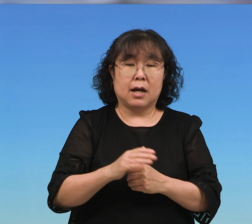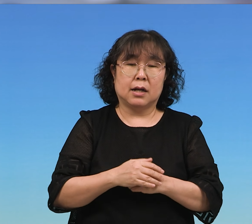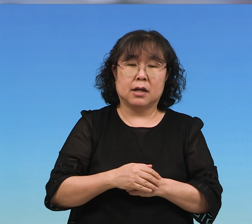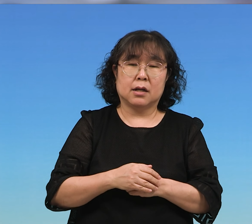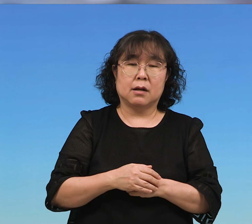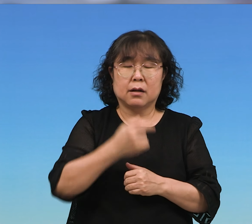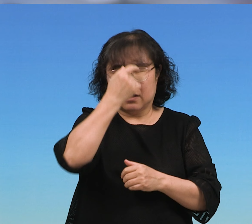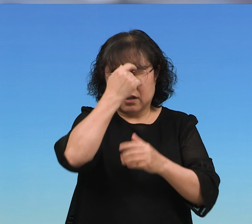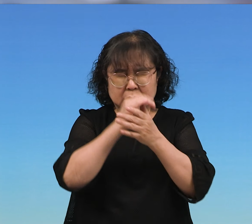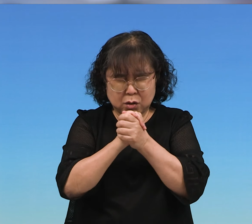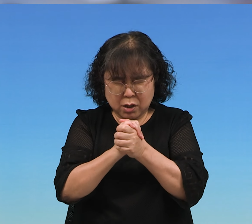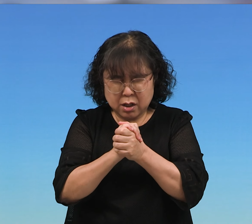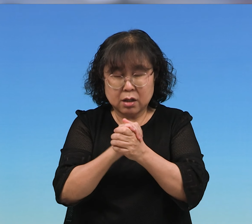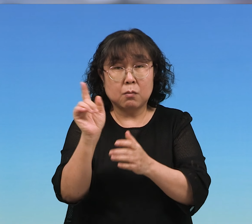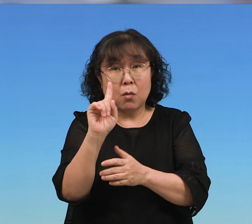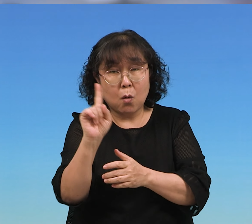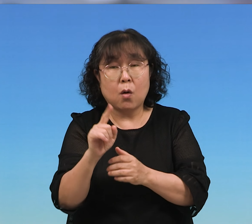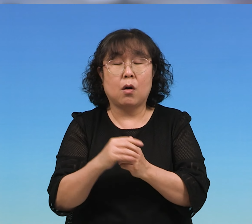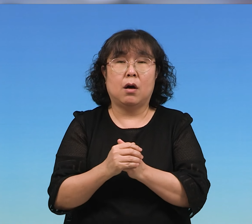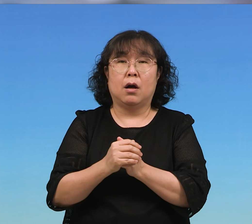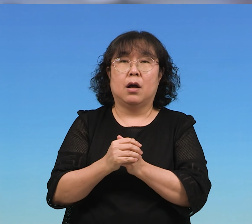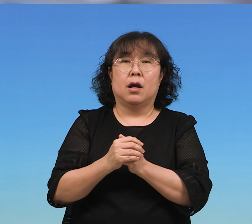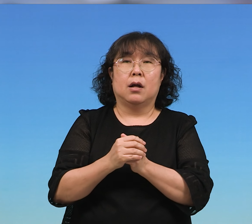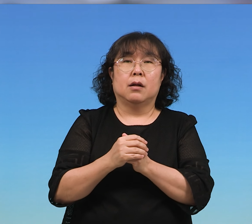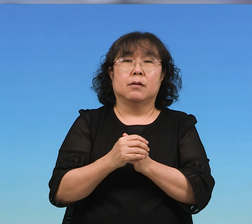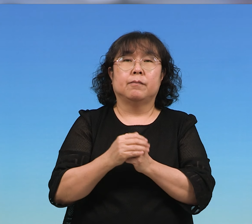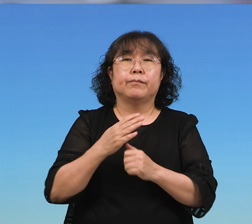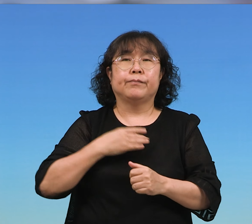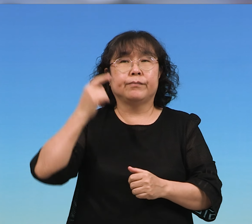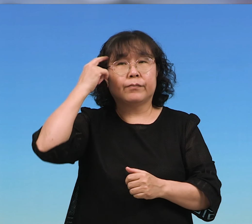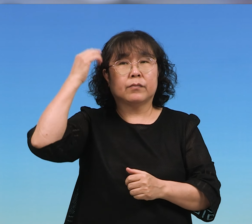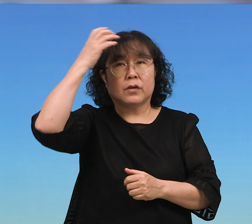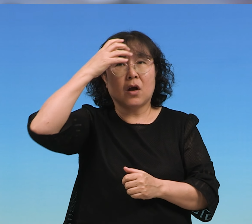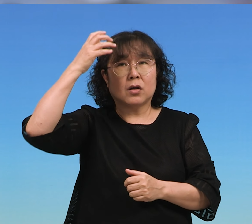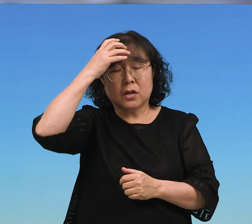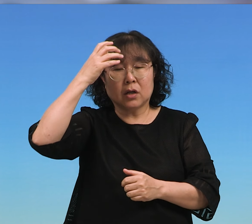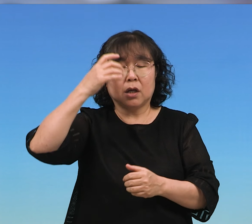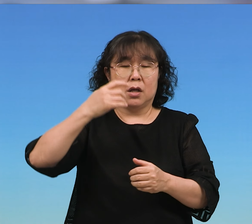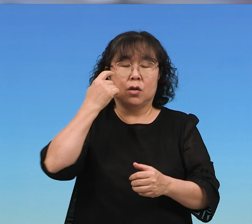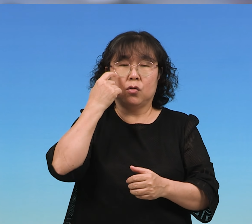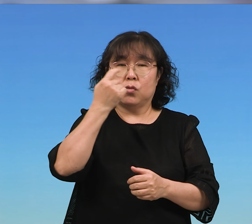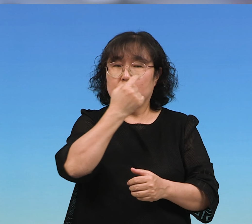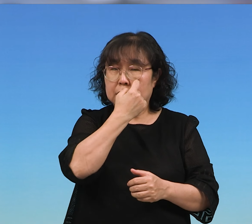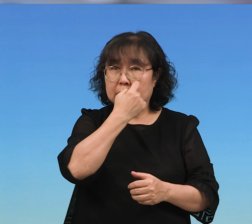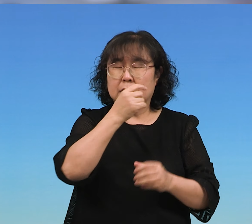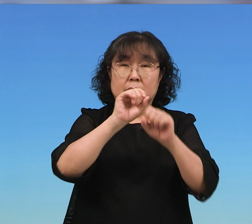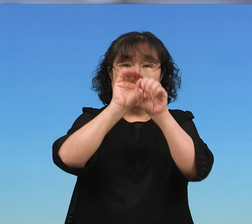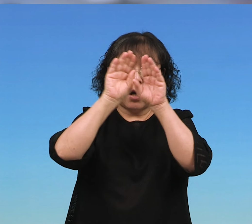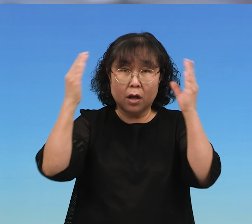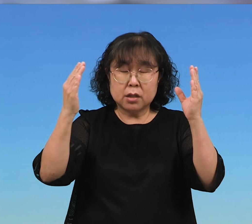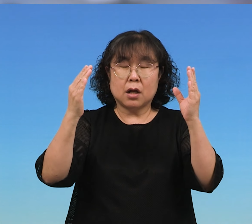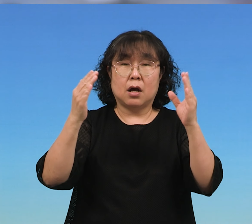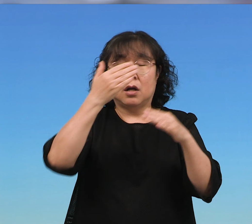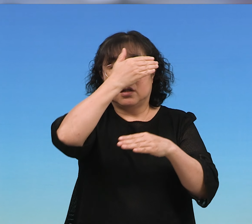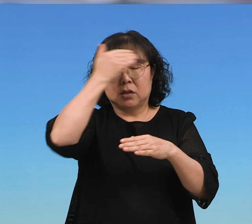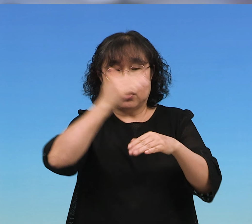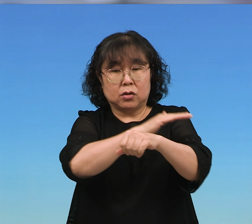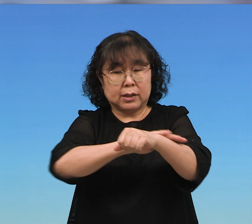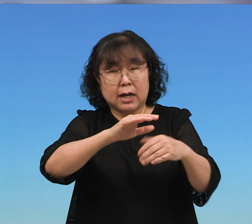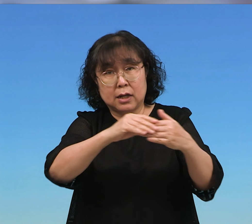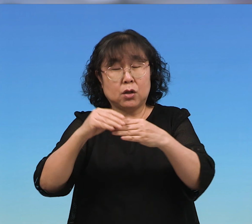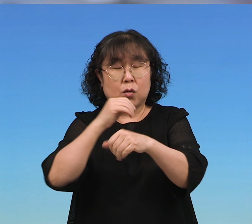우리가 오직 구하고 또 구하는 거 하나님 이 목사인 제가 영안이 열려 우리 청년들을 잘 인도할 수 있기를